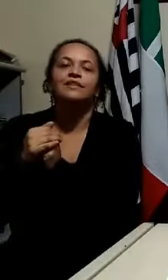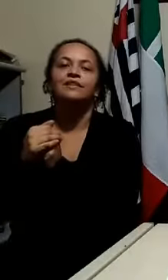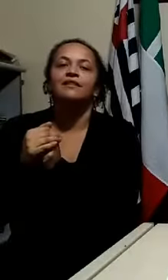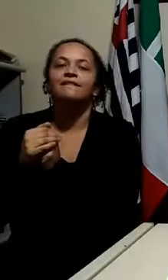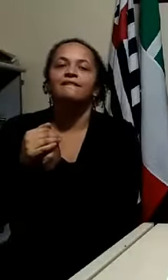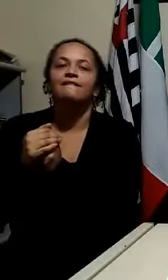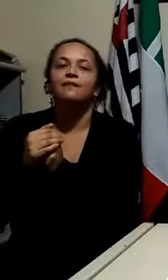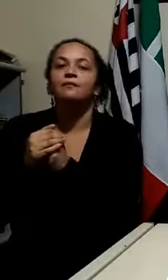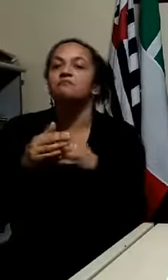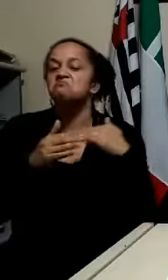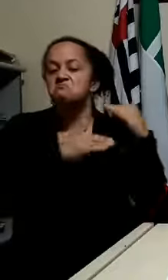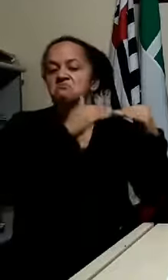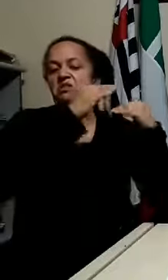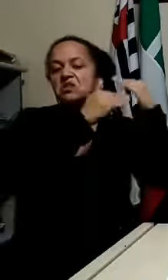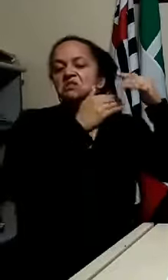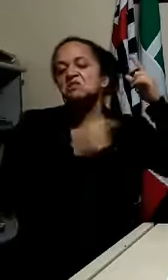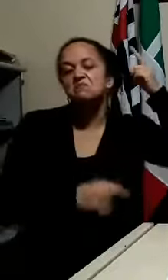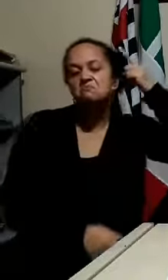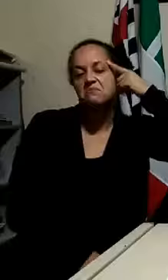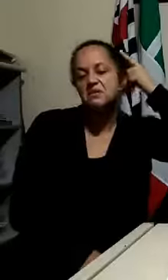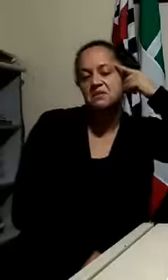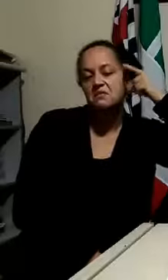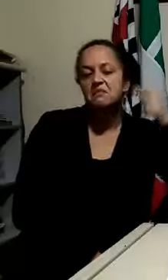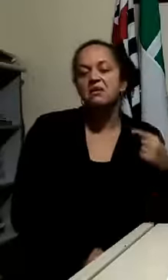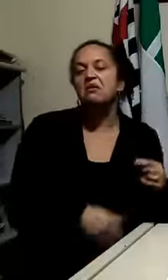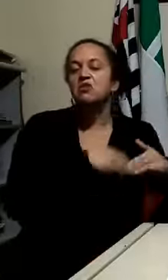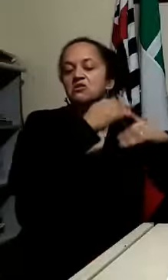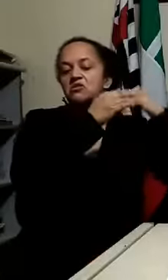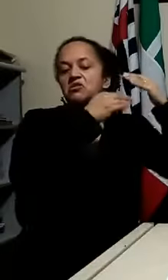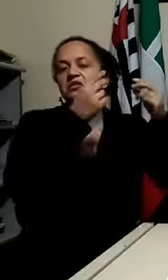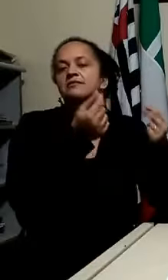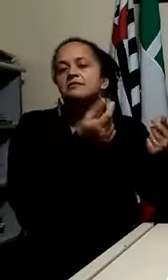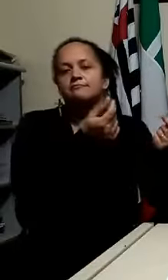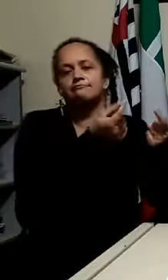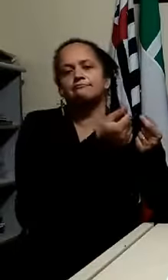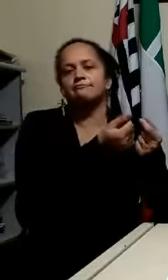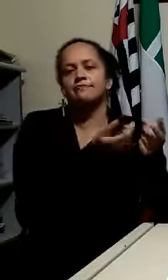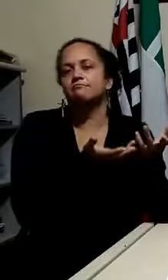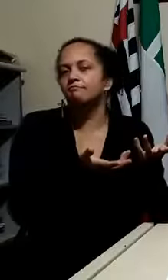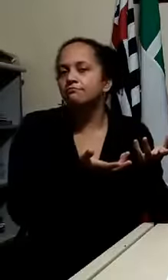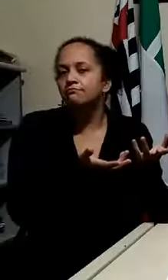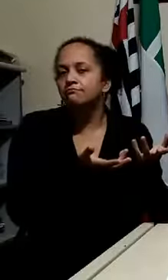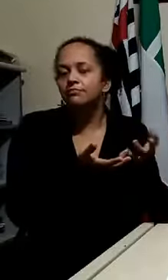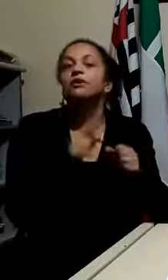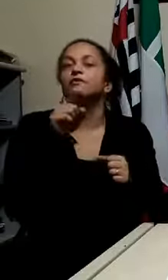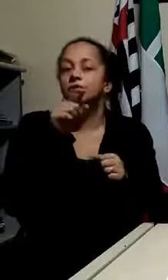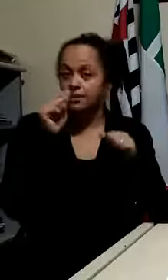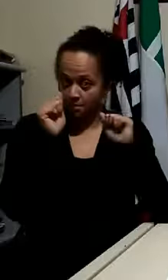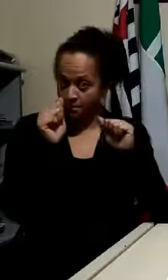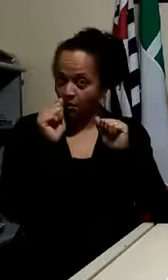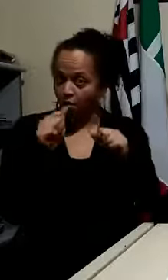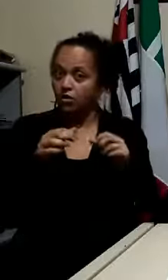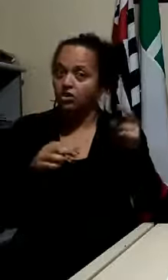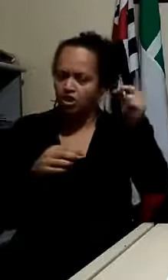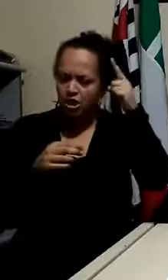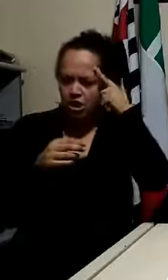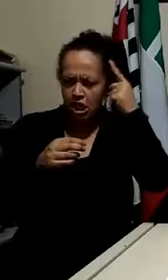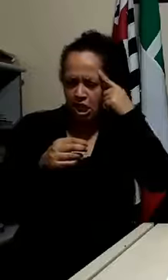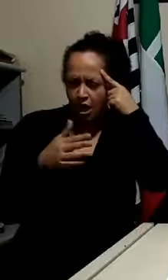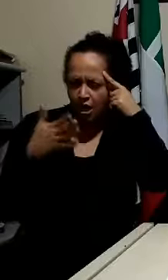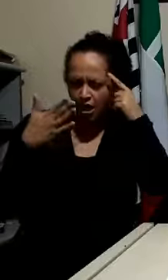que crescer intelectualmente e financeiramente. Você pode ser uma pessoa muito sábia